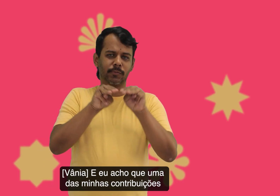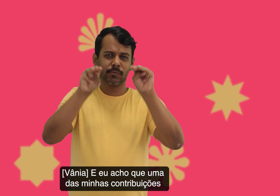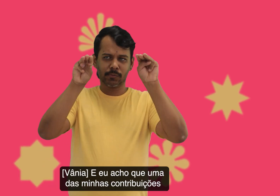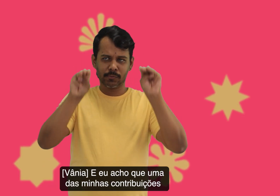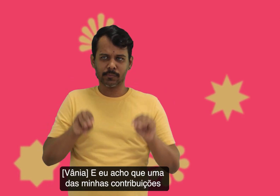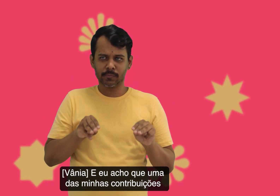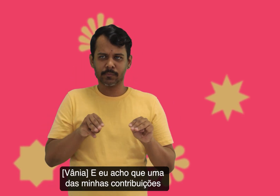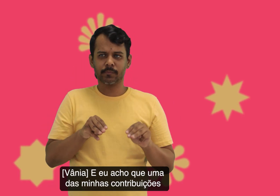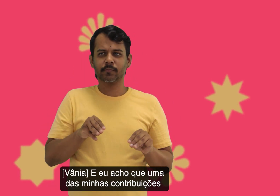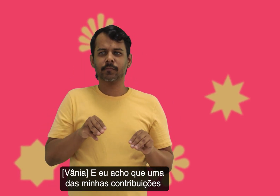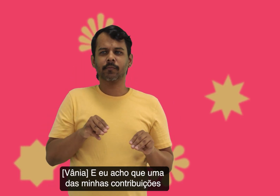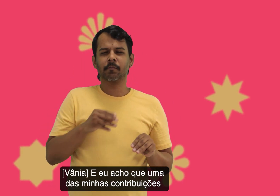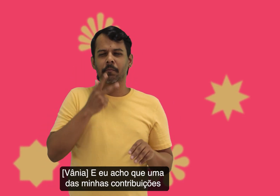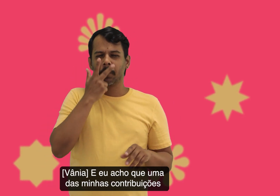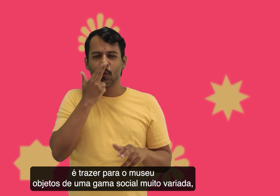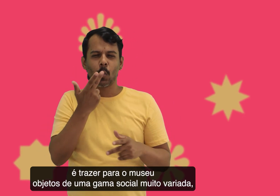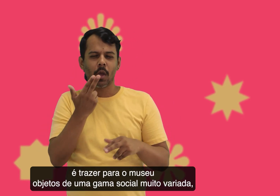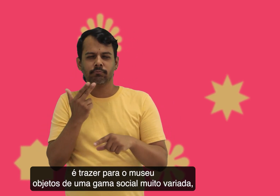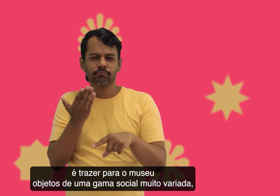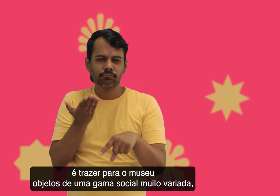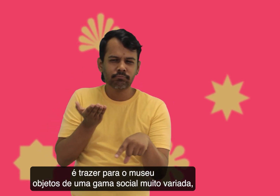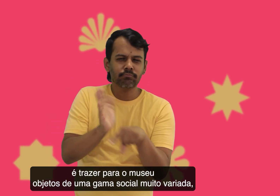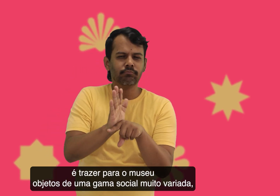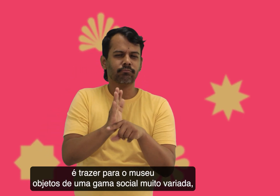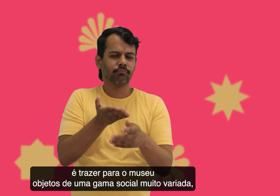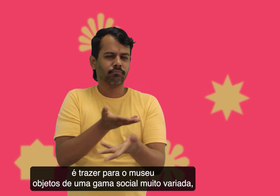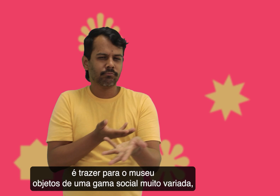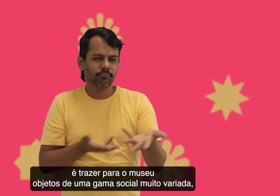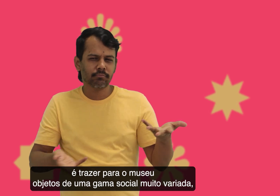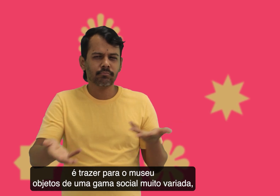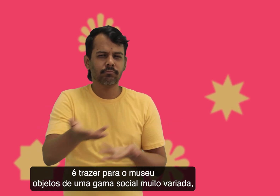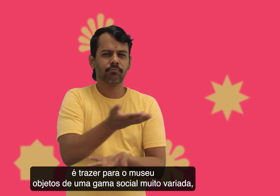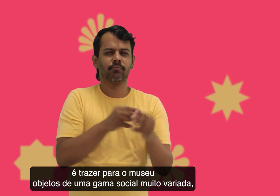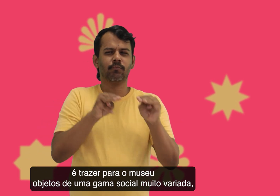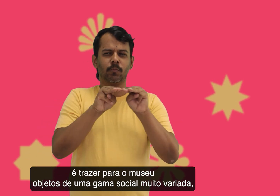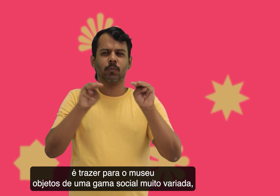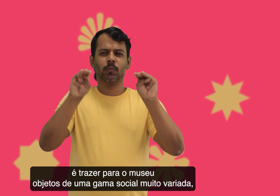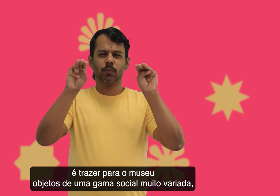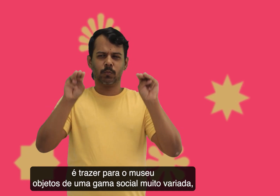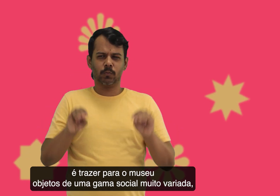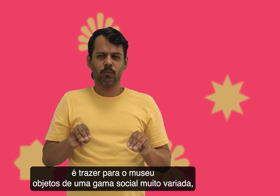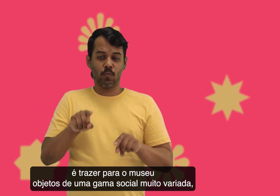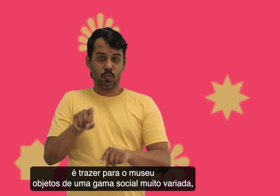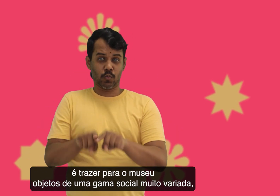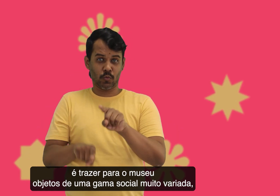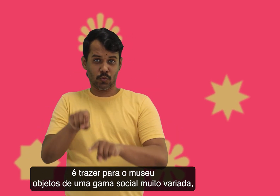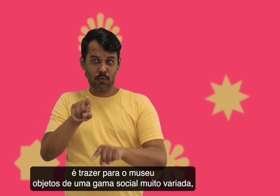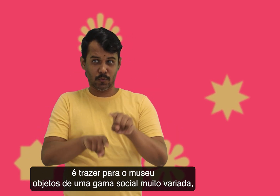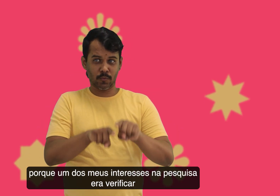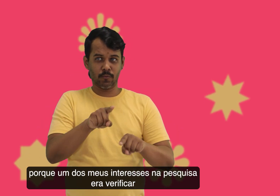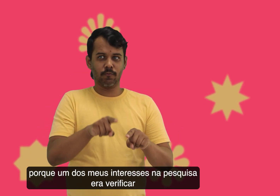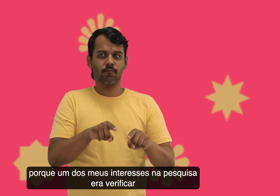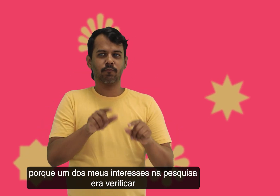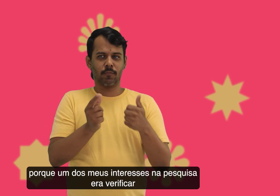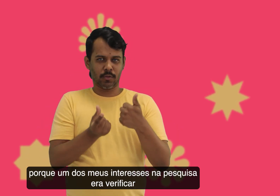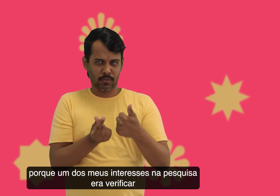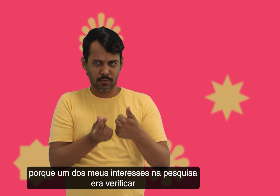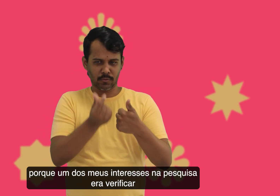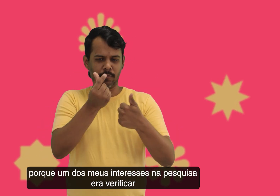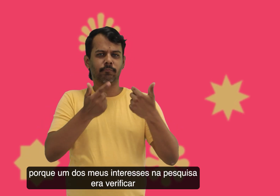acho que uma das minhas contribuições é trazer para o museu objetos de uma gama social muito variada. Porque um dos meus